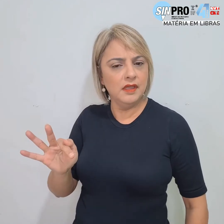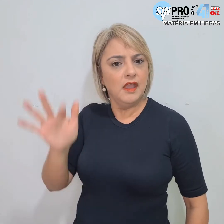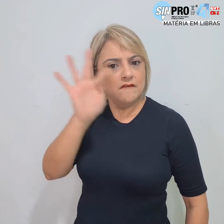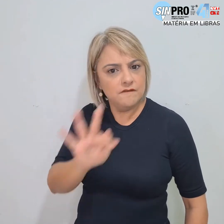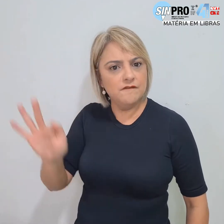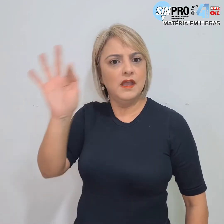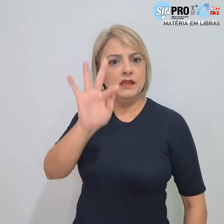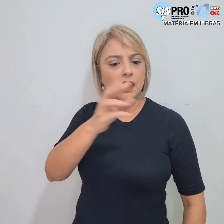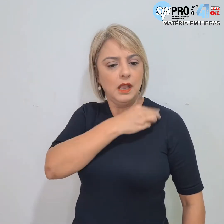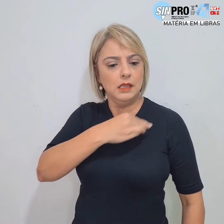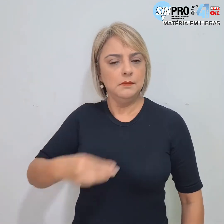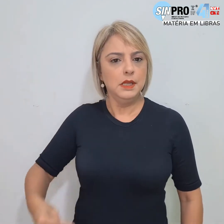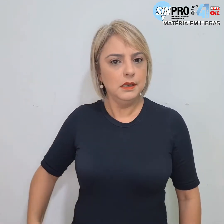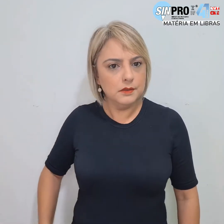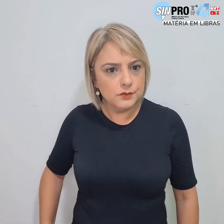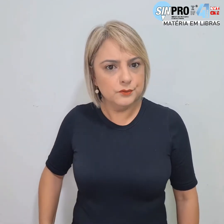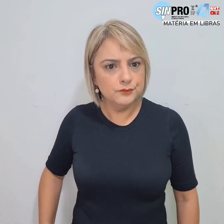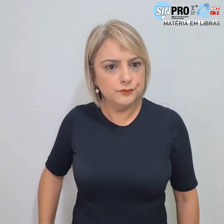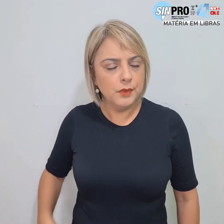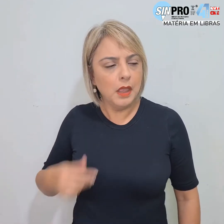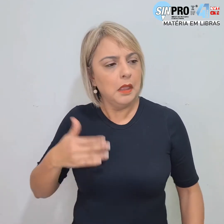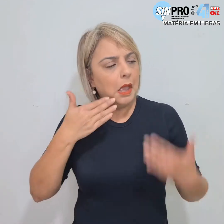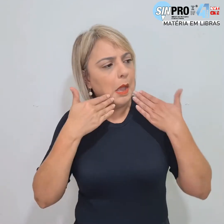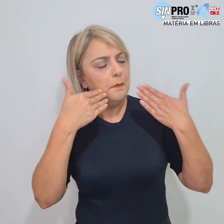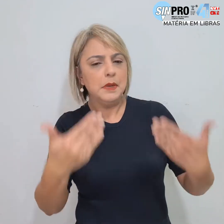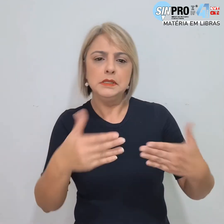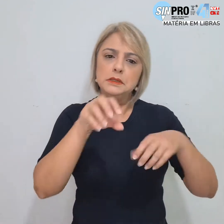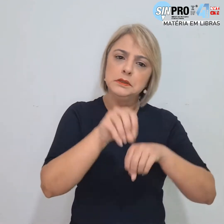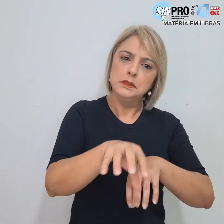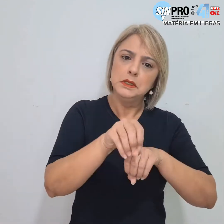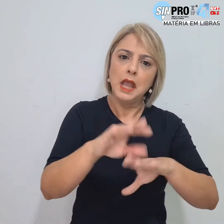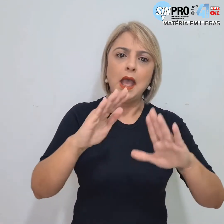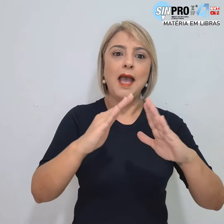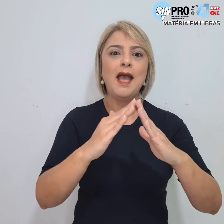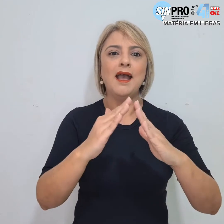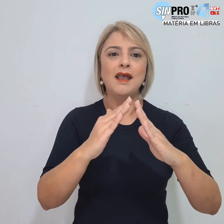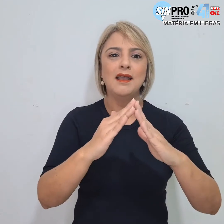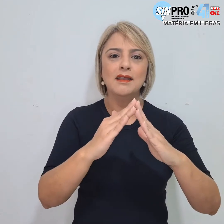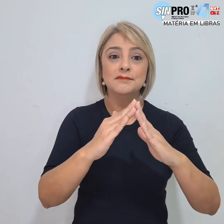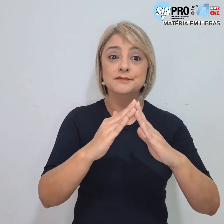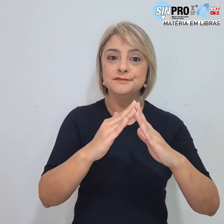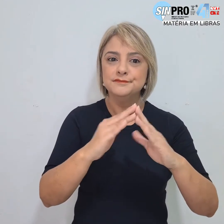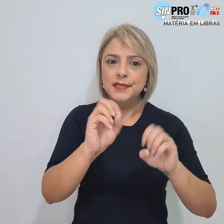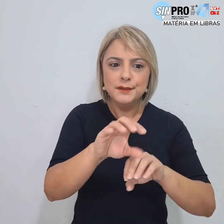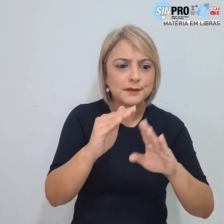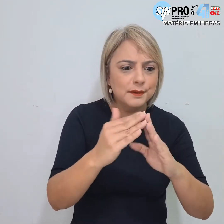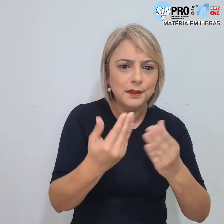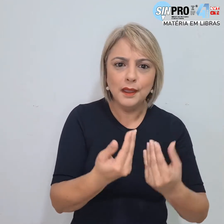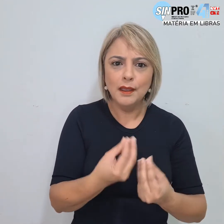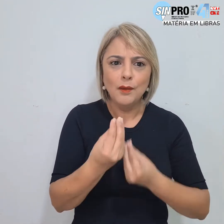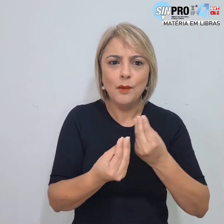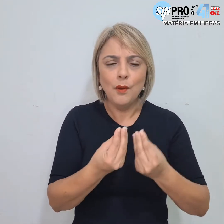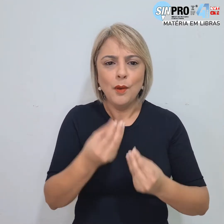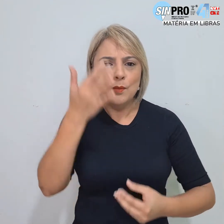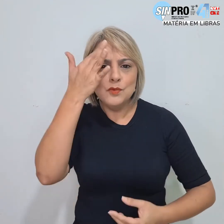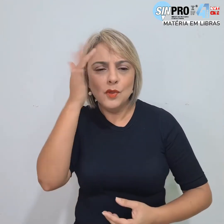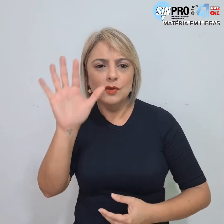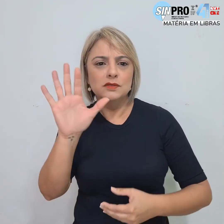federais e ministros em apresentar a educação domiciliar, o homeschooling, como solução para a